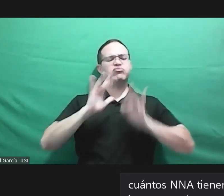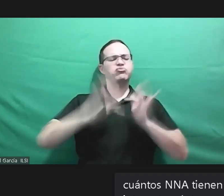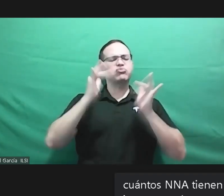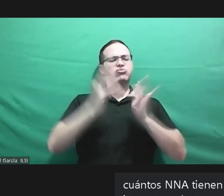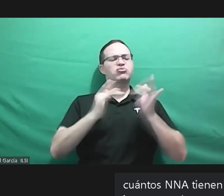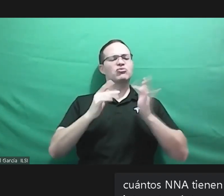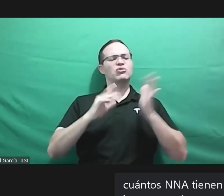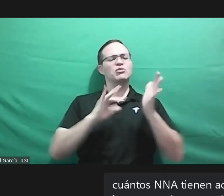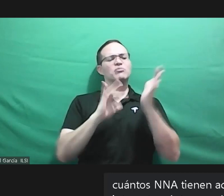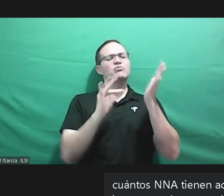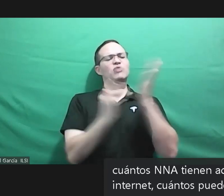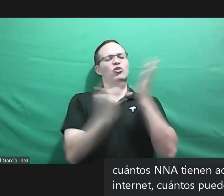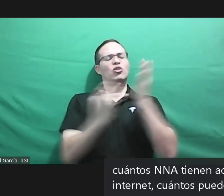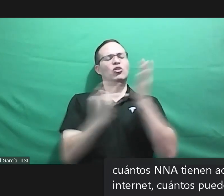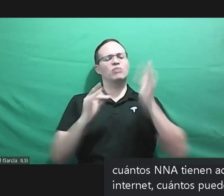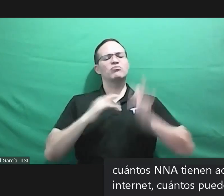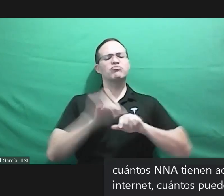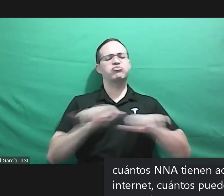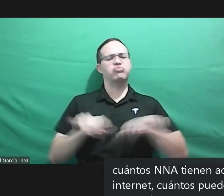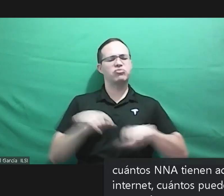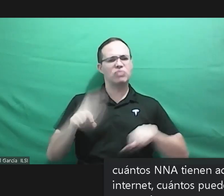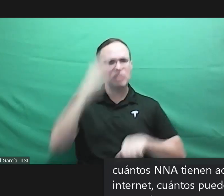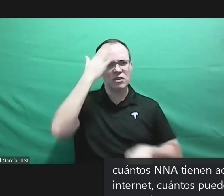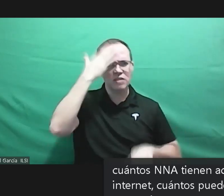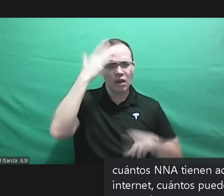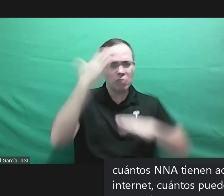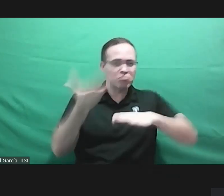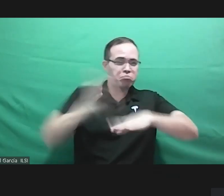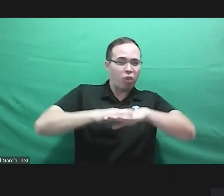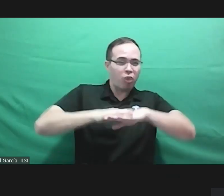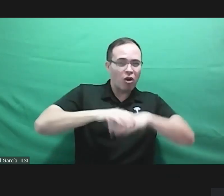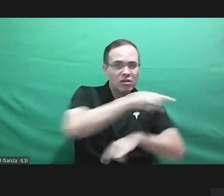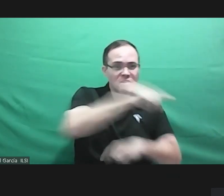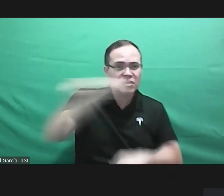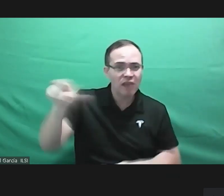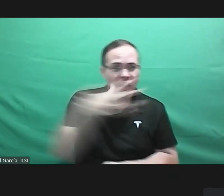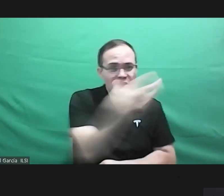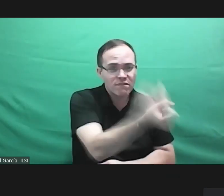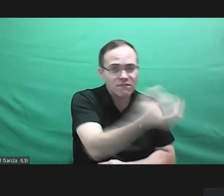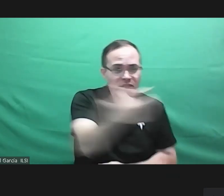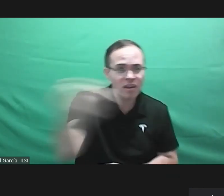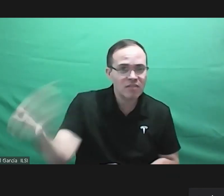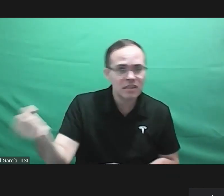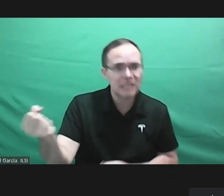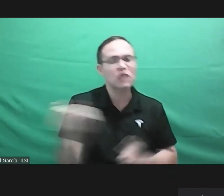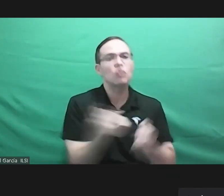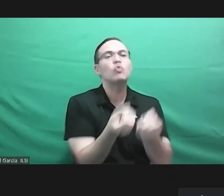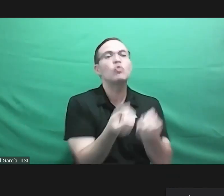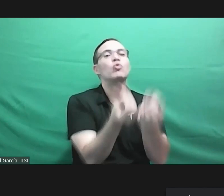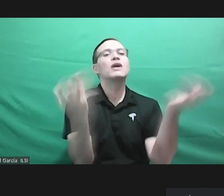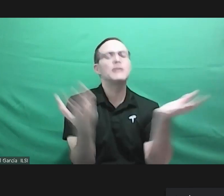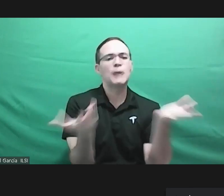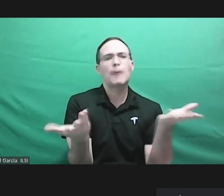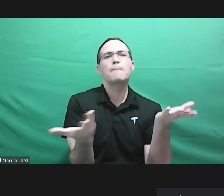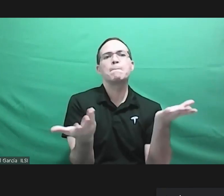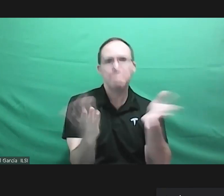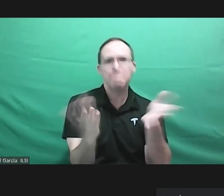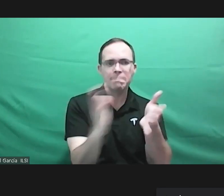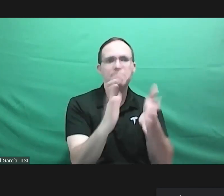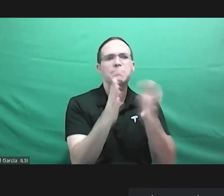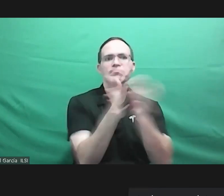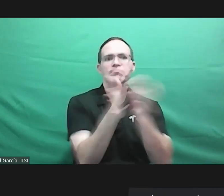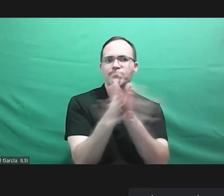de políticas que den respuestas satisfactorias a esta población. Entonces, y por otro lado,